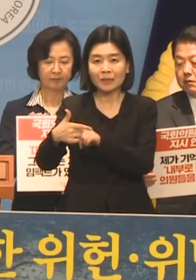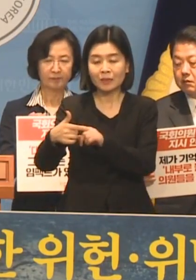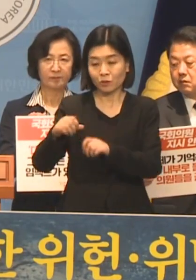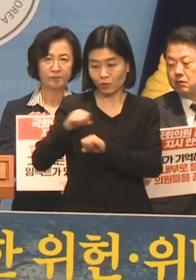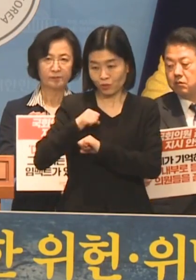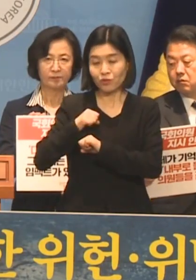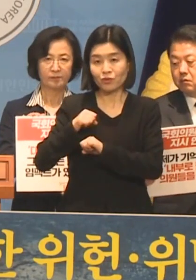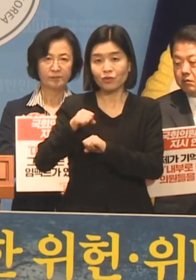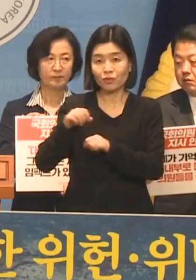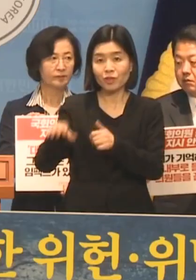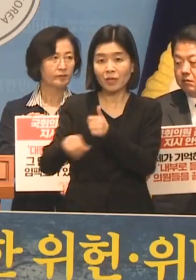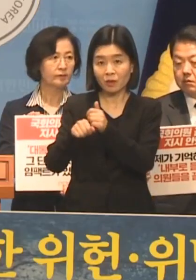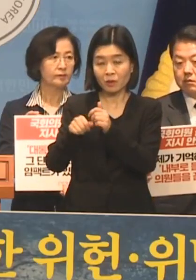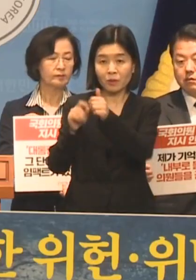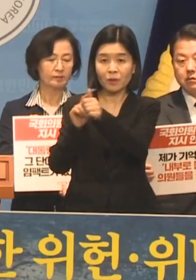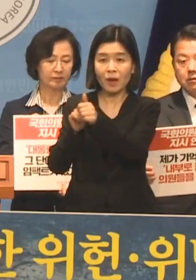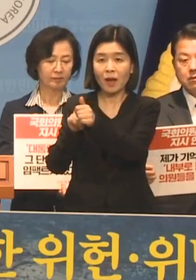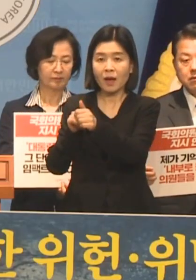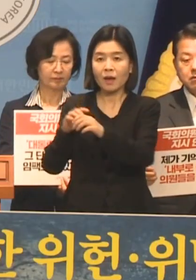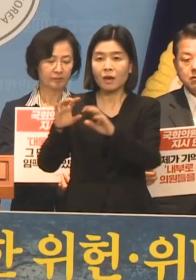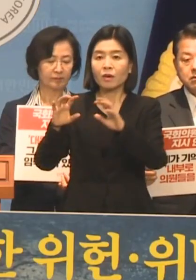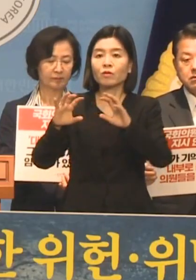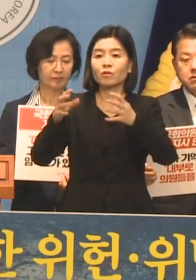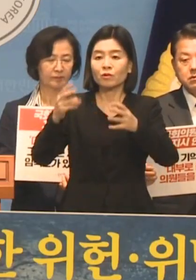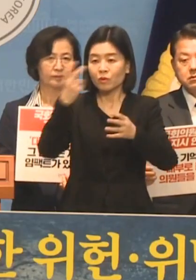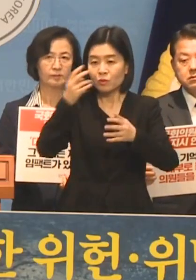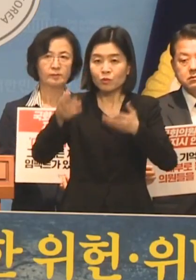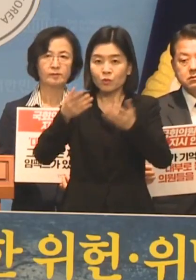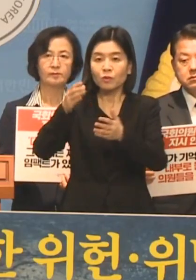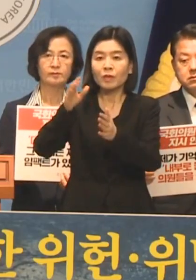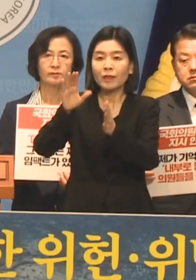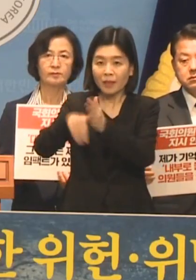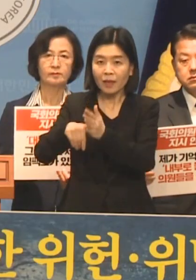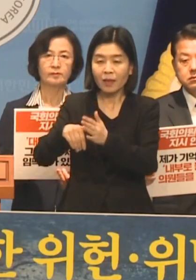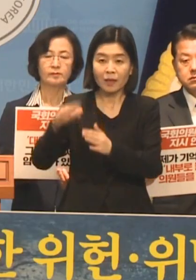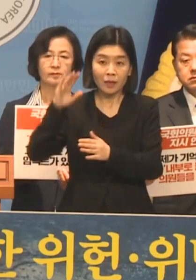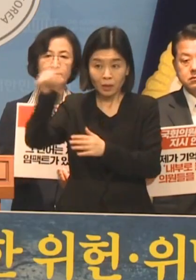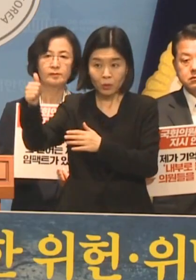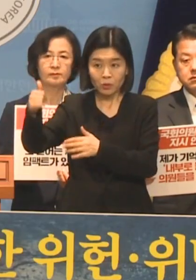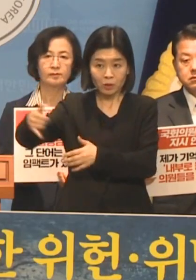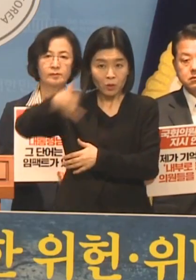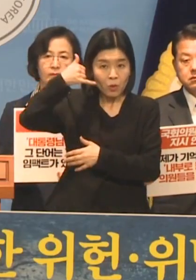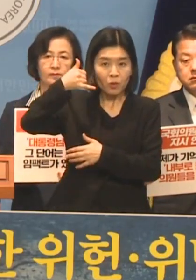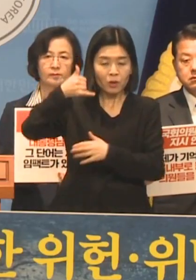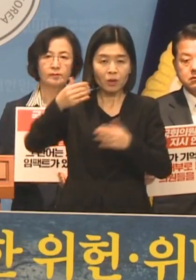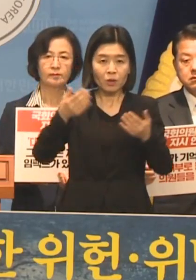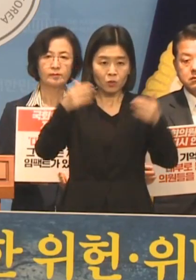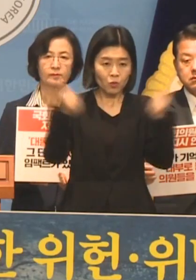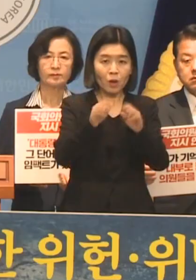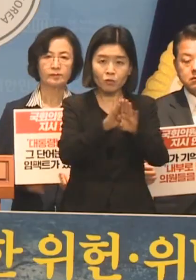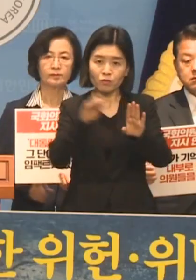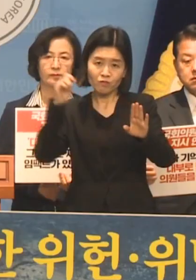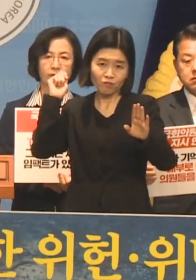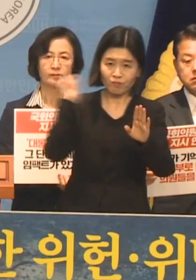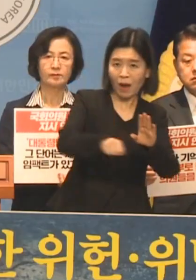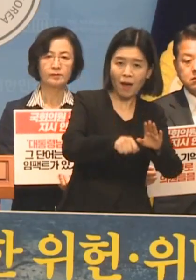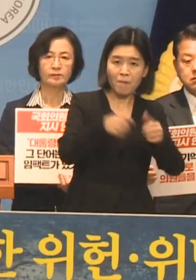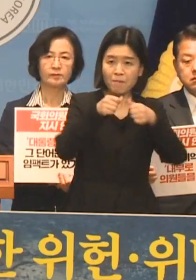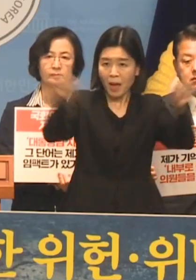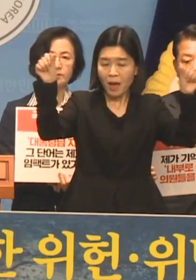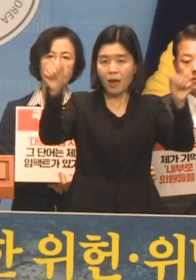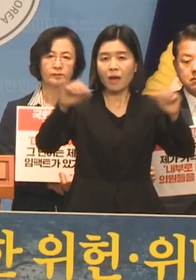특수전사령관은 국정조사에서 대통령이 전화로 국회문을 부숴서라도 국회의원을